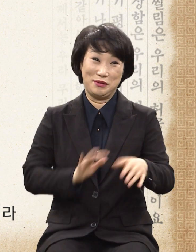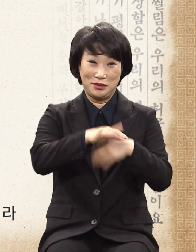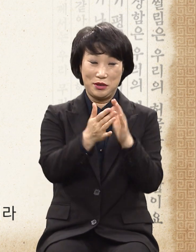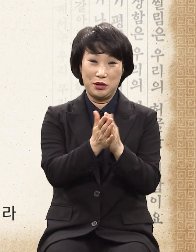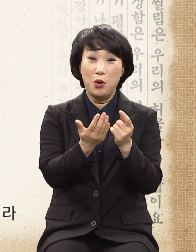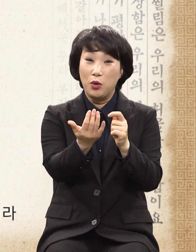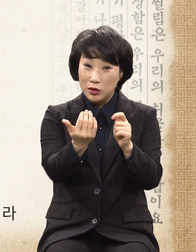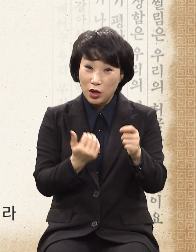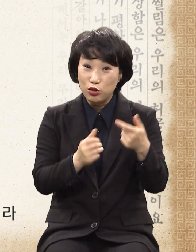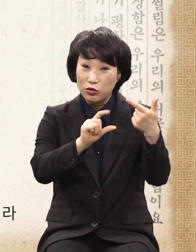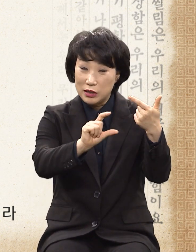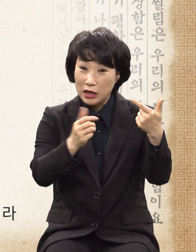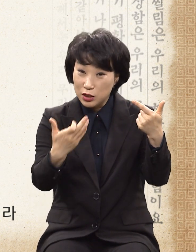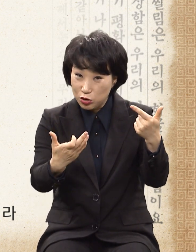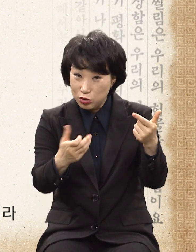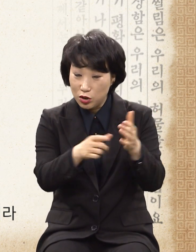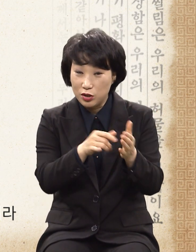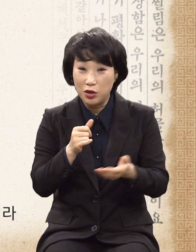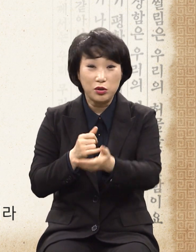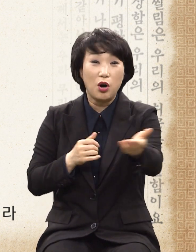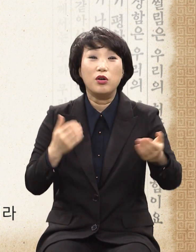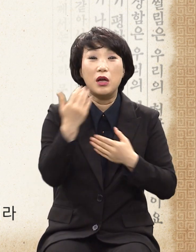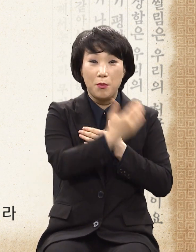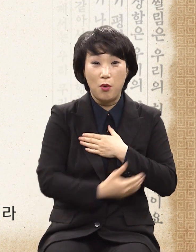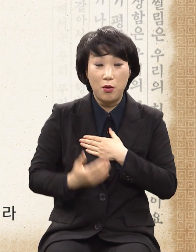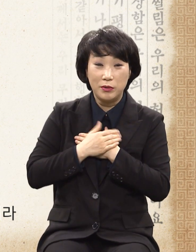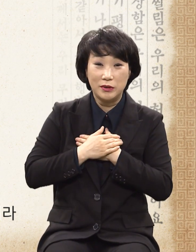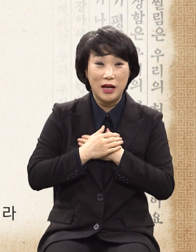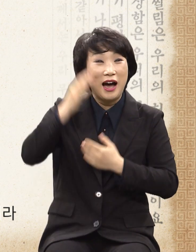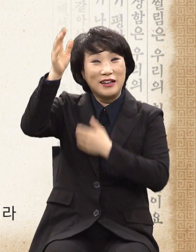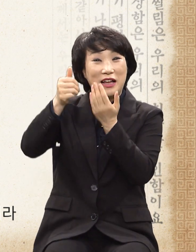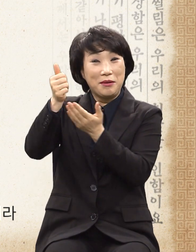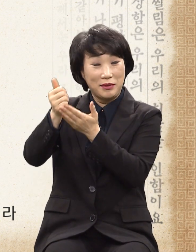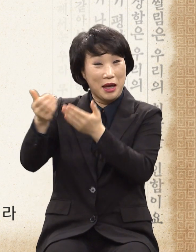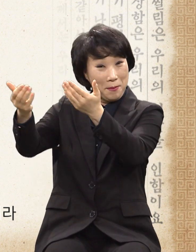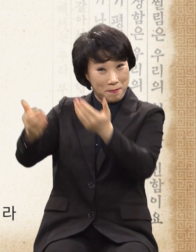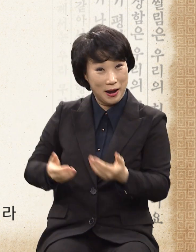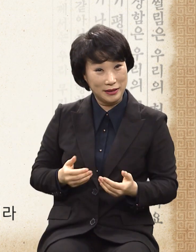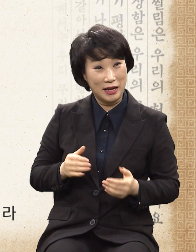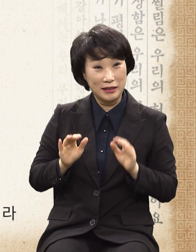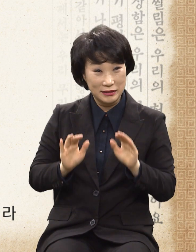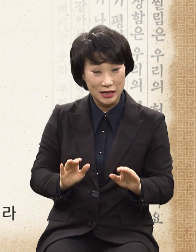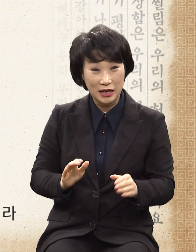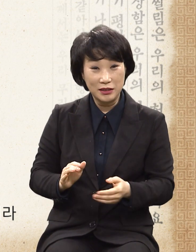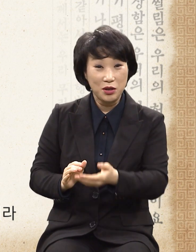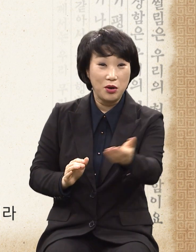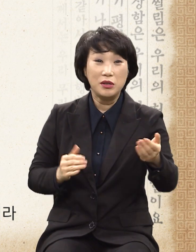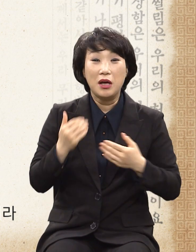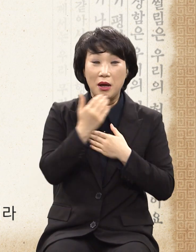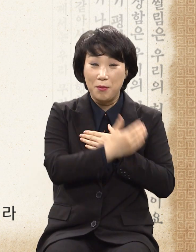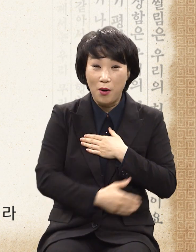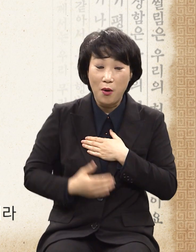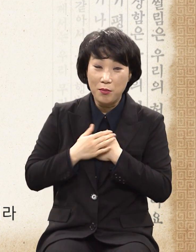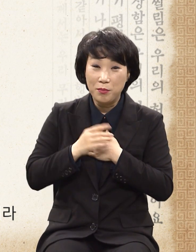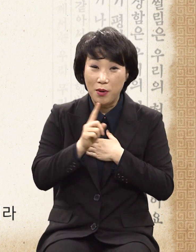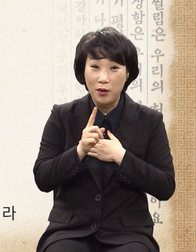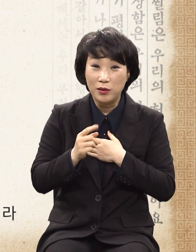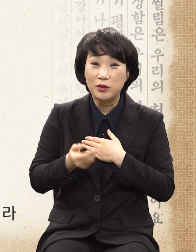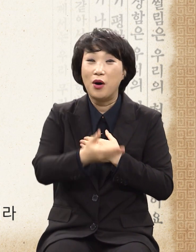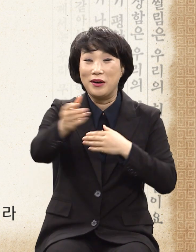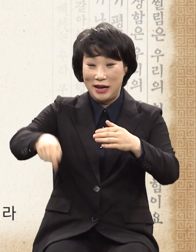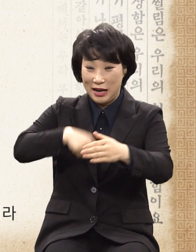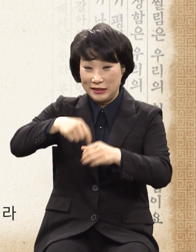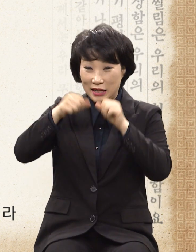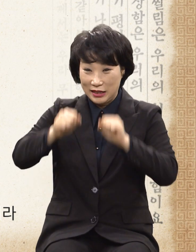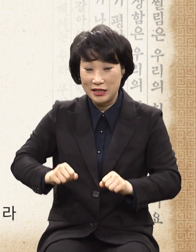고린도전서 6장 19절에 너희 몸은 너희가 하나님께로서 받은 바 너희 가운데